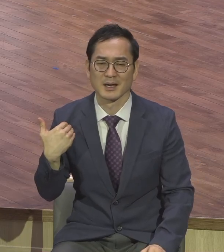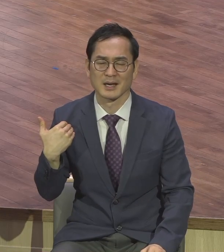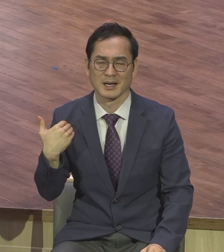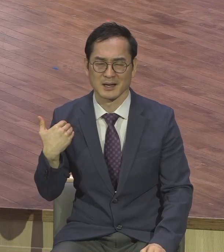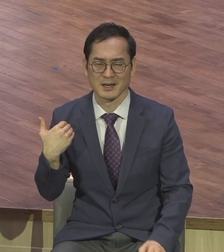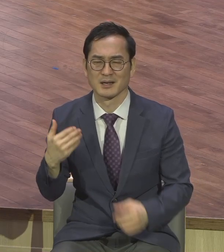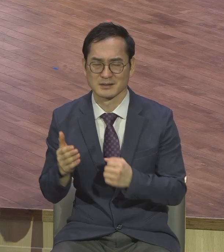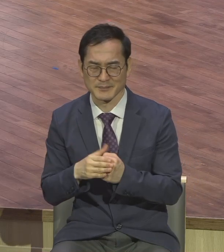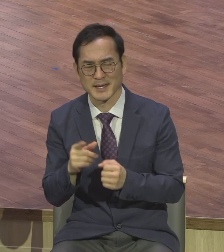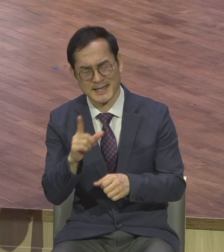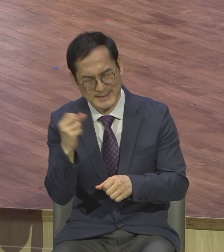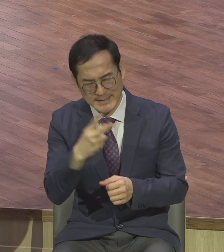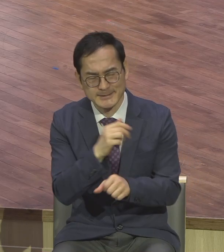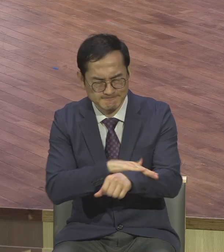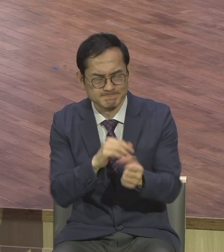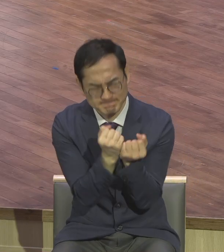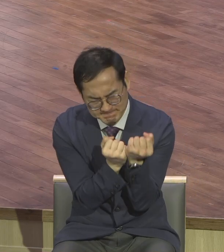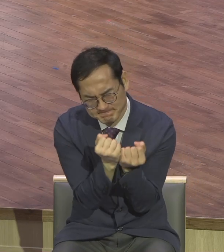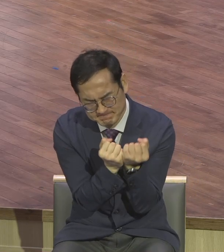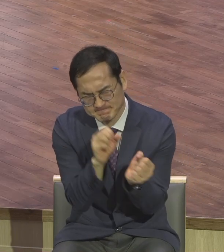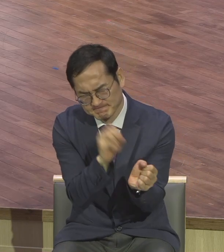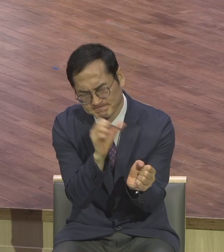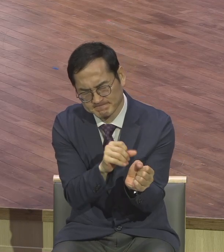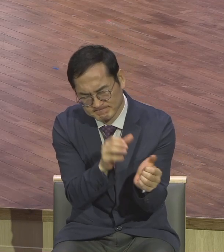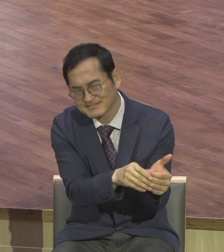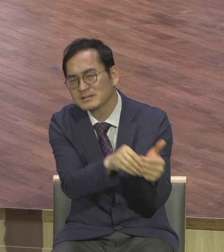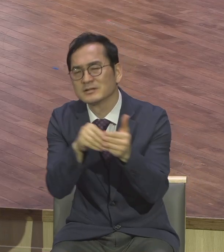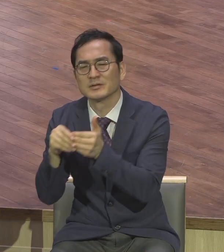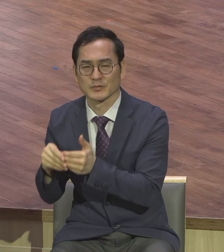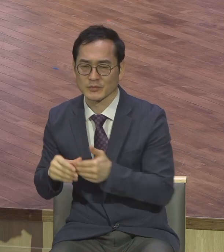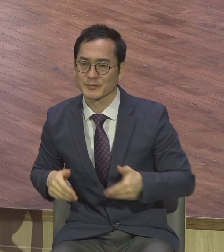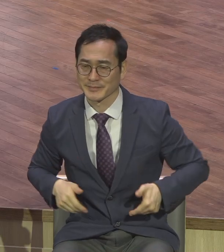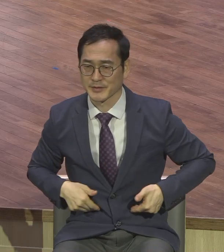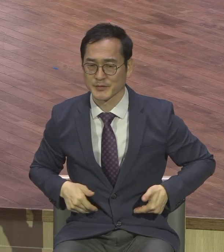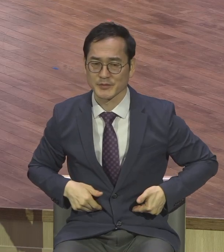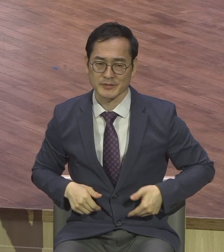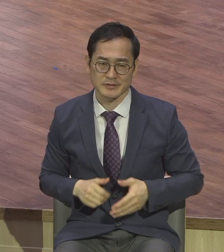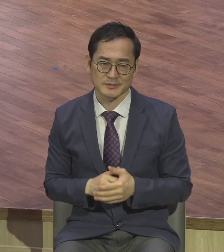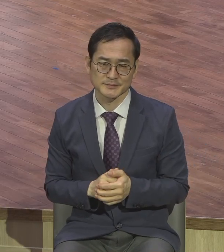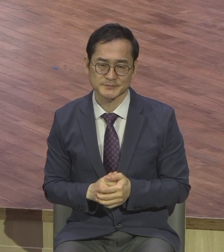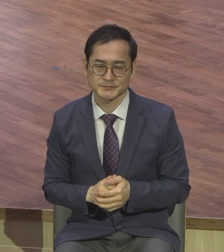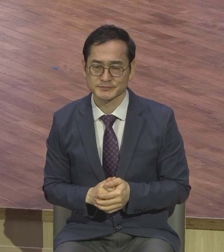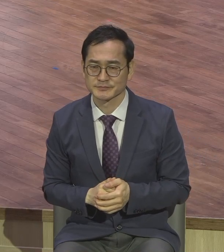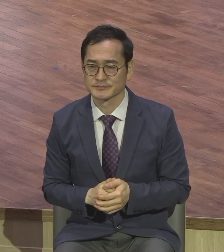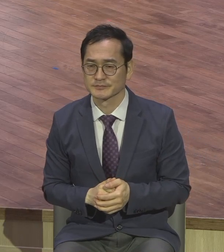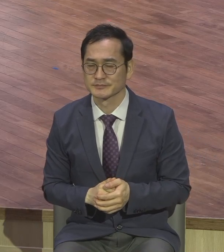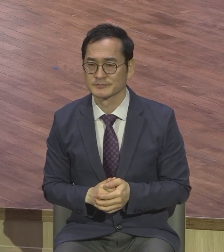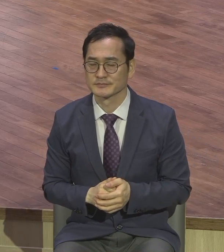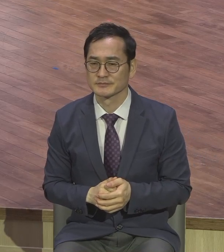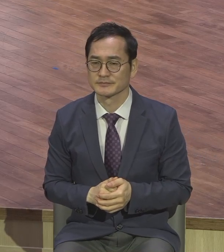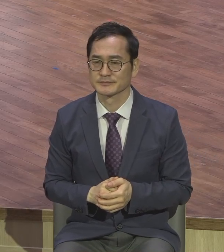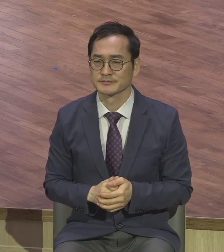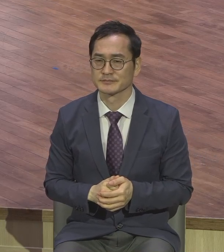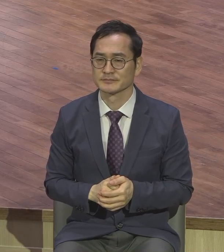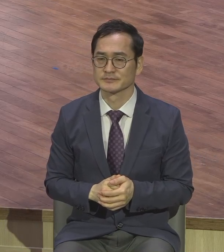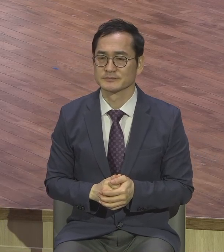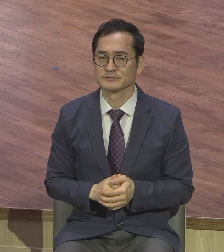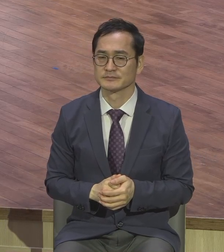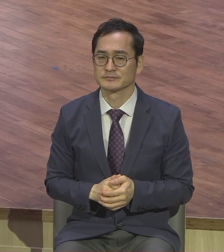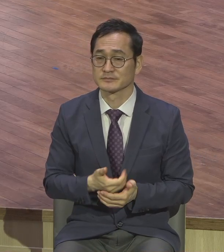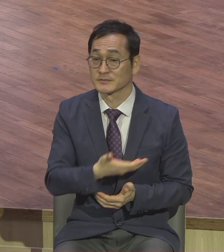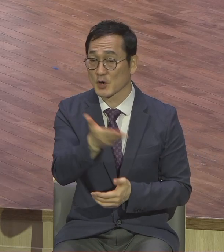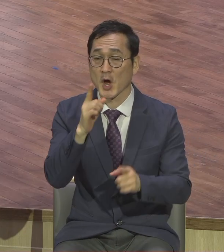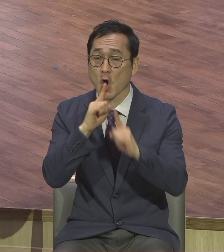해야 됩니다. 이것이 예수 그리스도의 유업을 받고 그 유업을 잇는 삶을 사는 것입니다. 영계 모든 성도들 이런